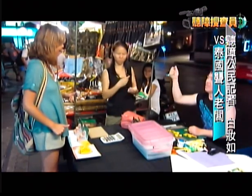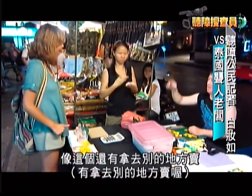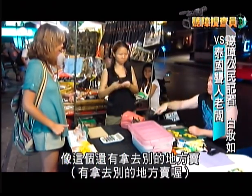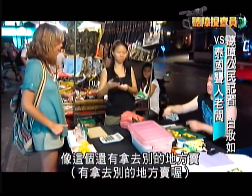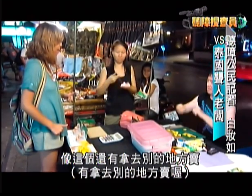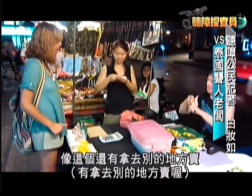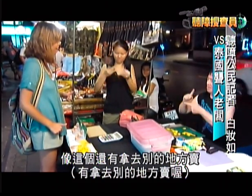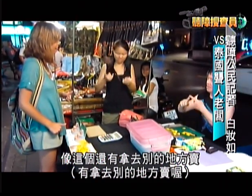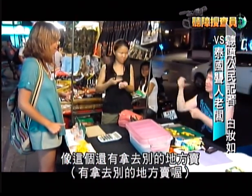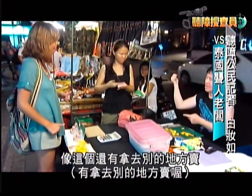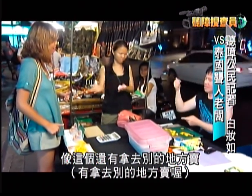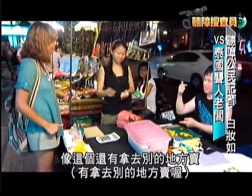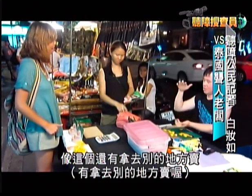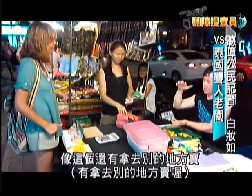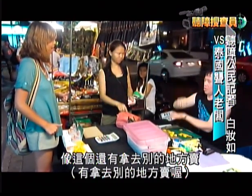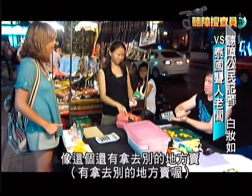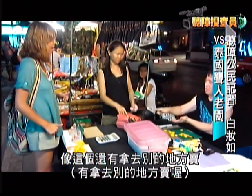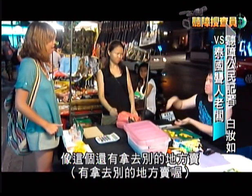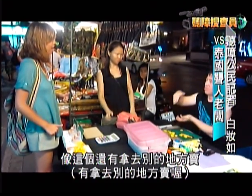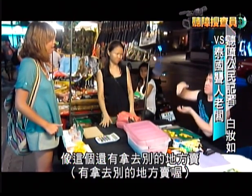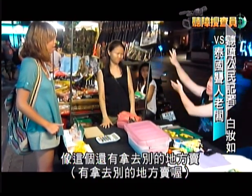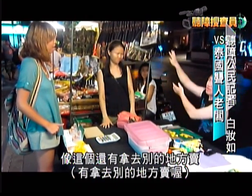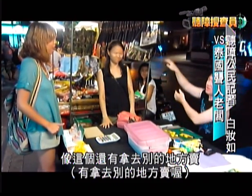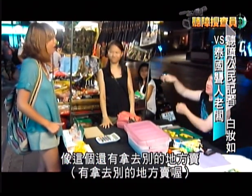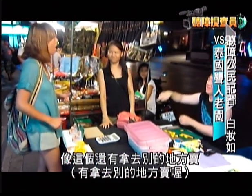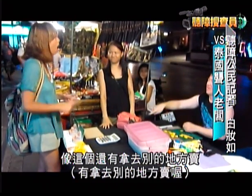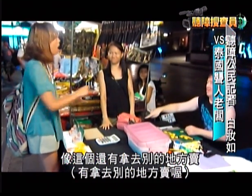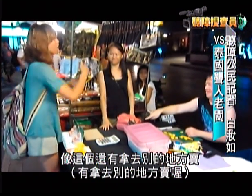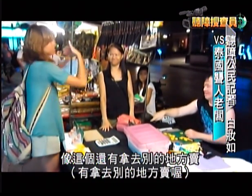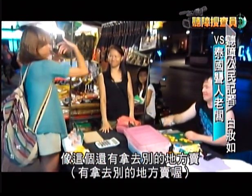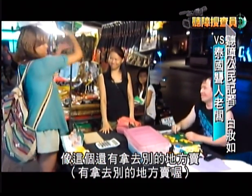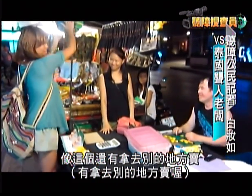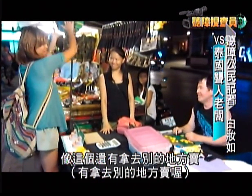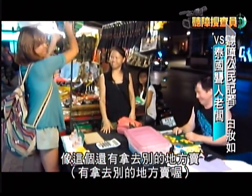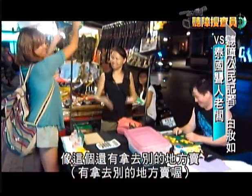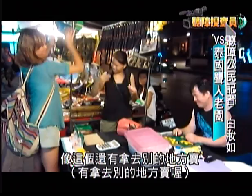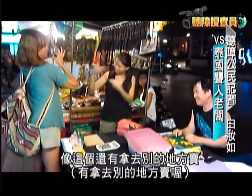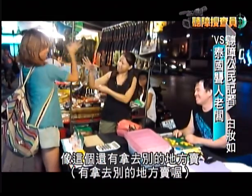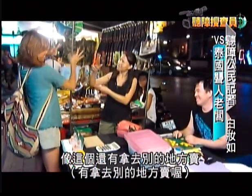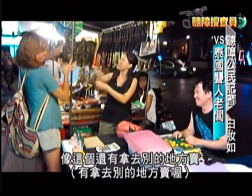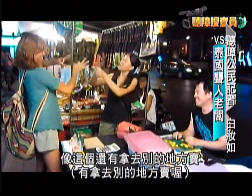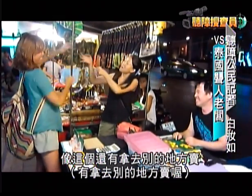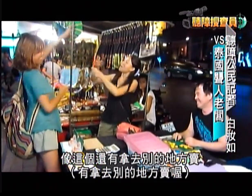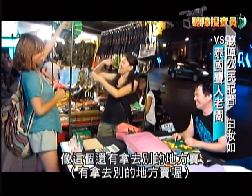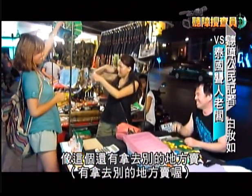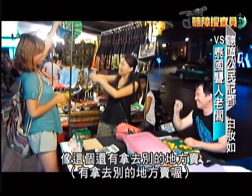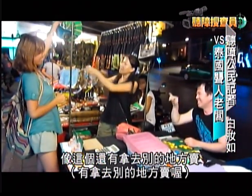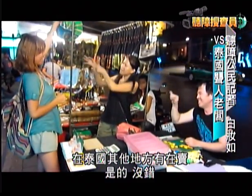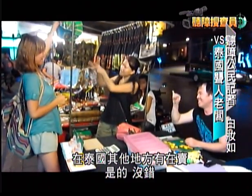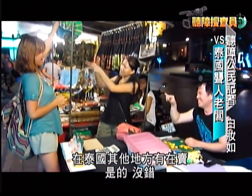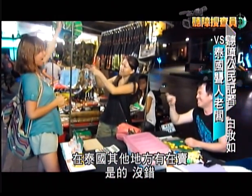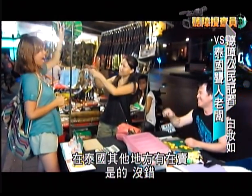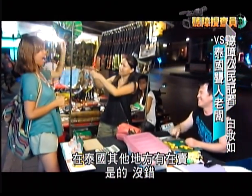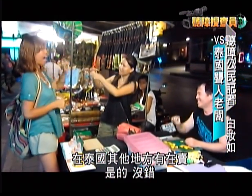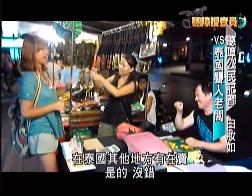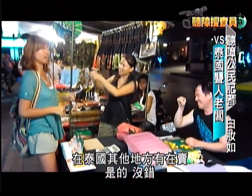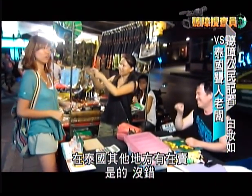像这个还有拿去别的地方卖。 哦，有拿去别的地方卖哦， 在泰国其他地方有在卖哦。 是的，没